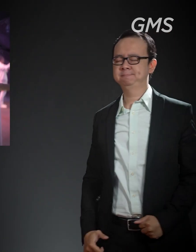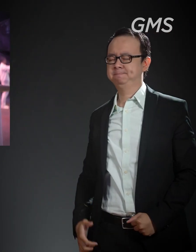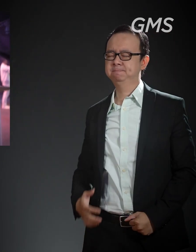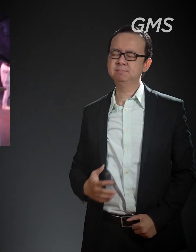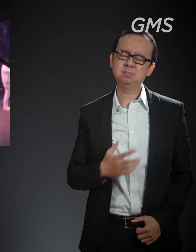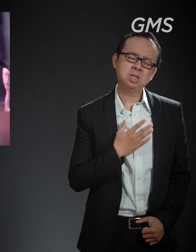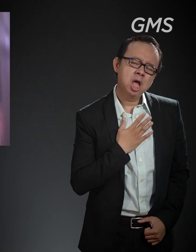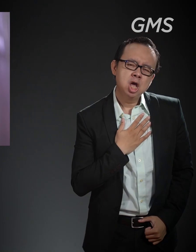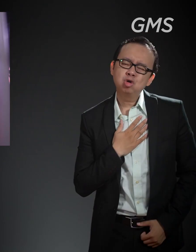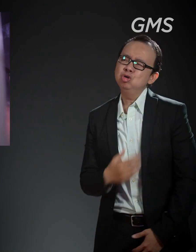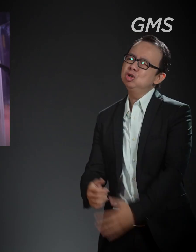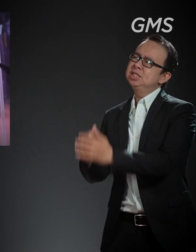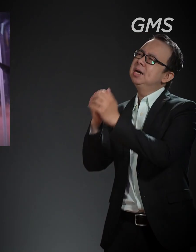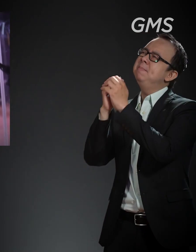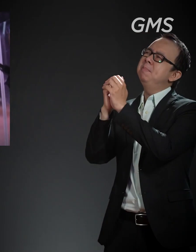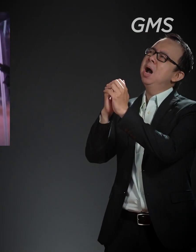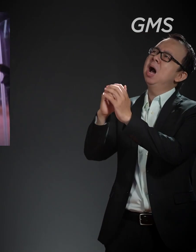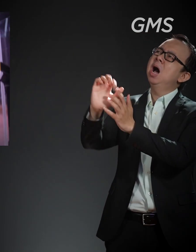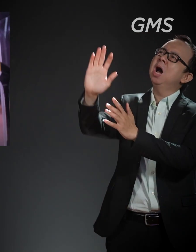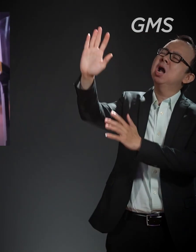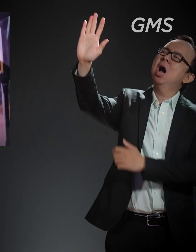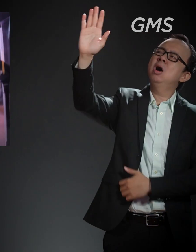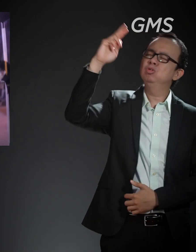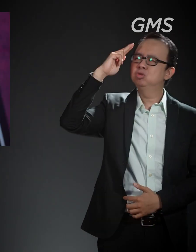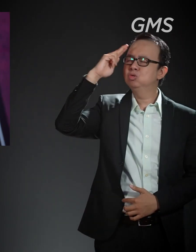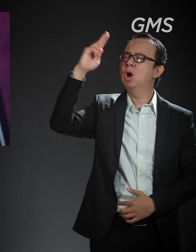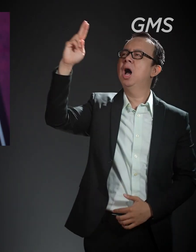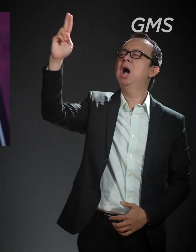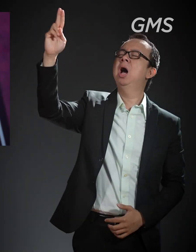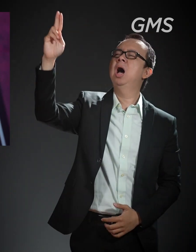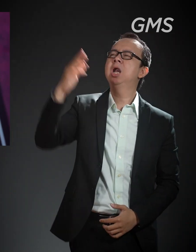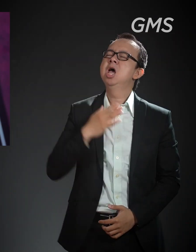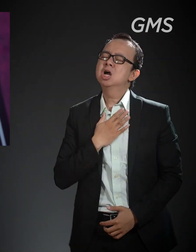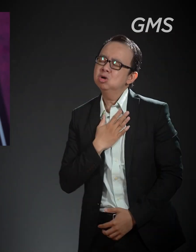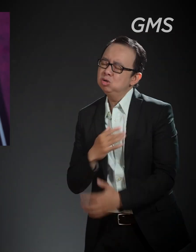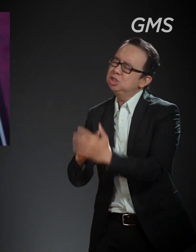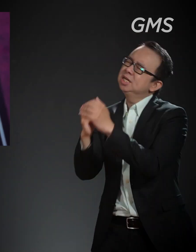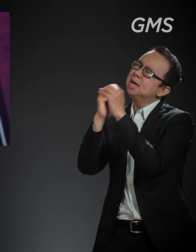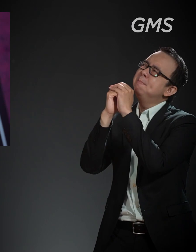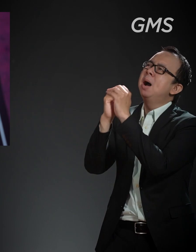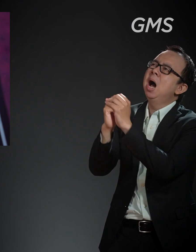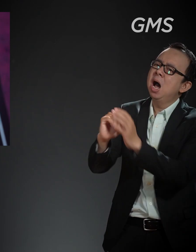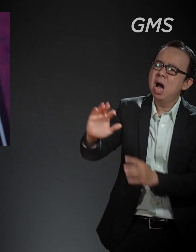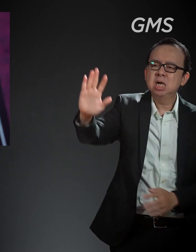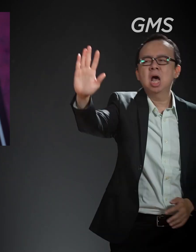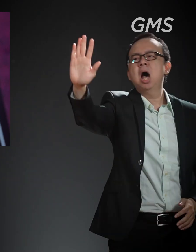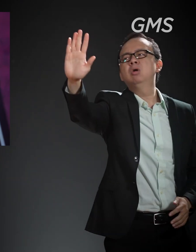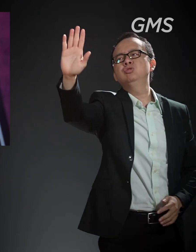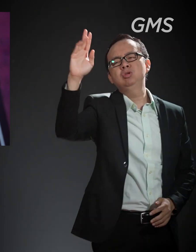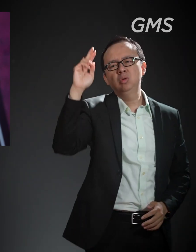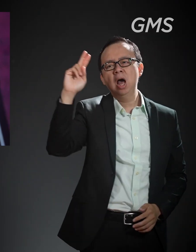Kau Tuhan, ku sembah Kau Tuhan, ku sembah